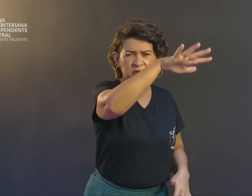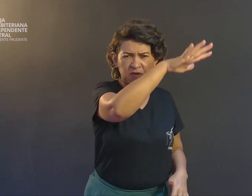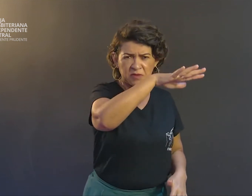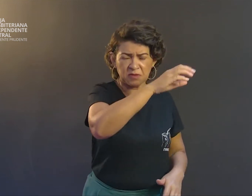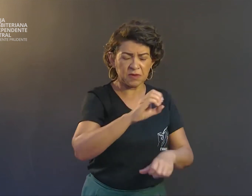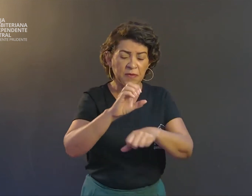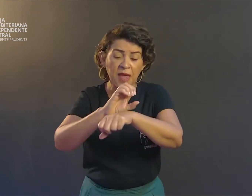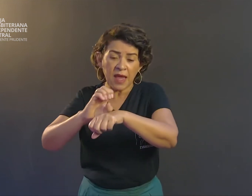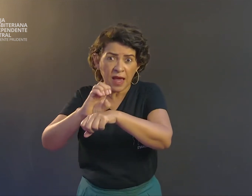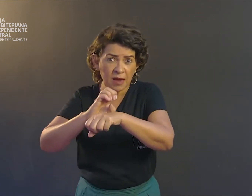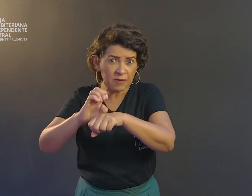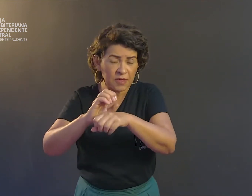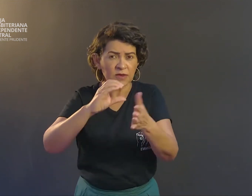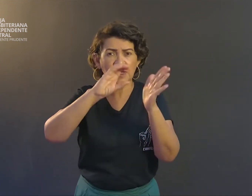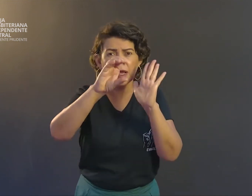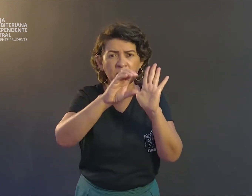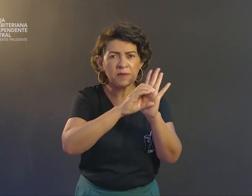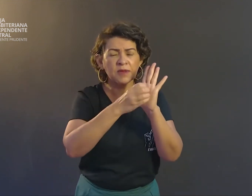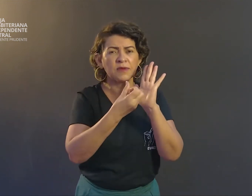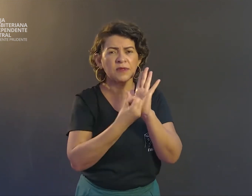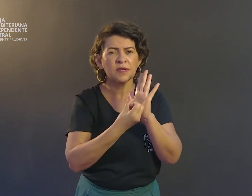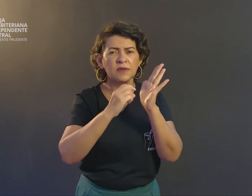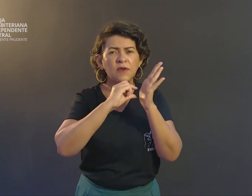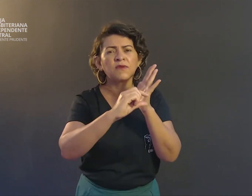Efésios, capítulo 6, verso 12.